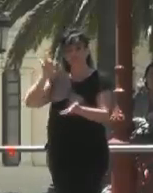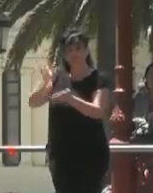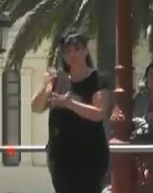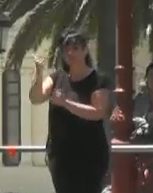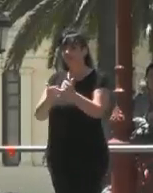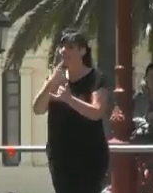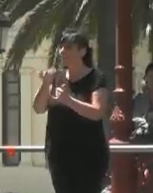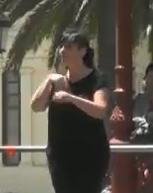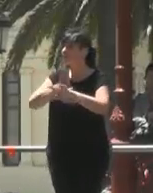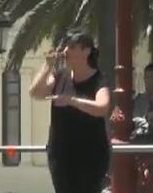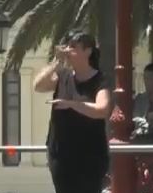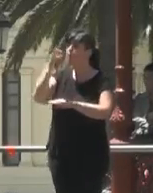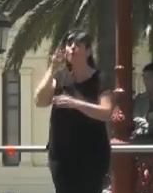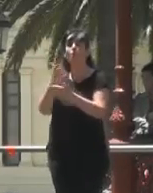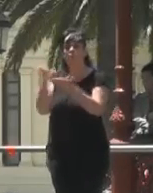as culpables